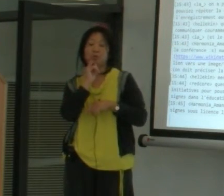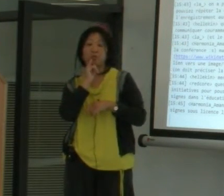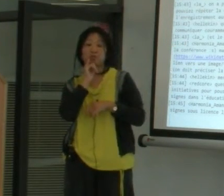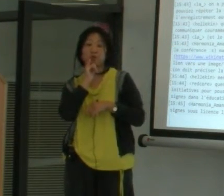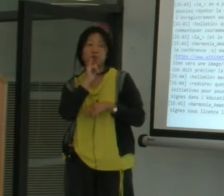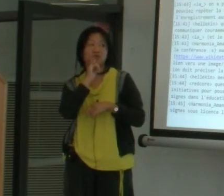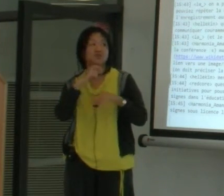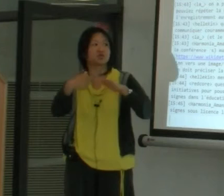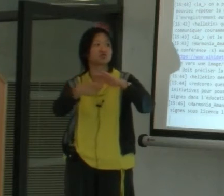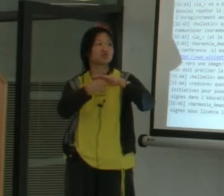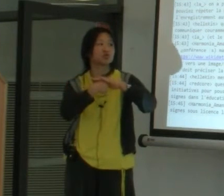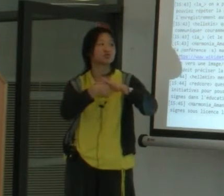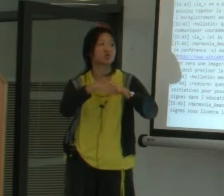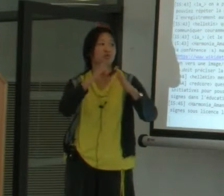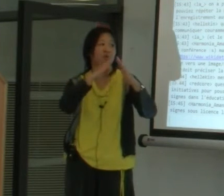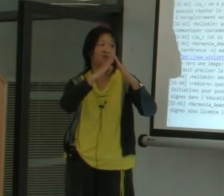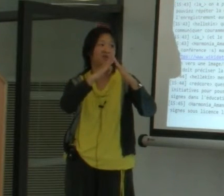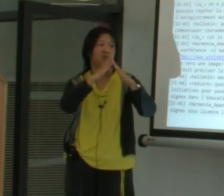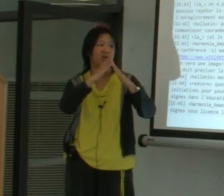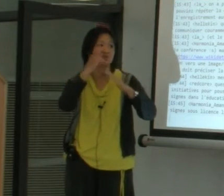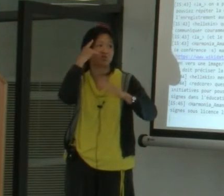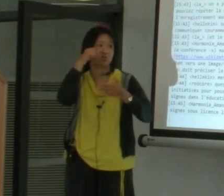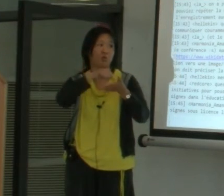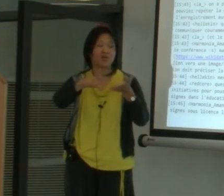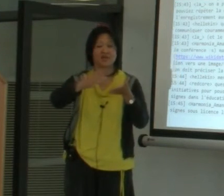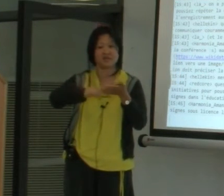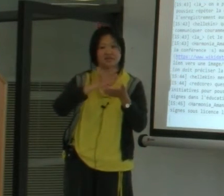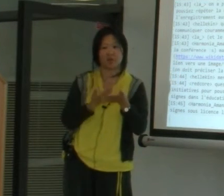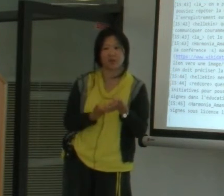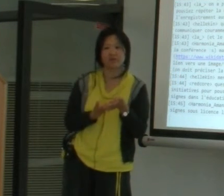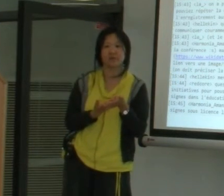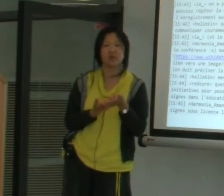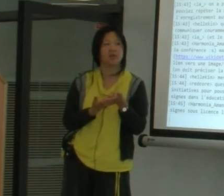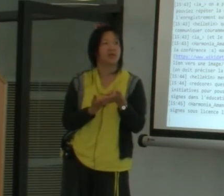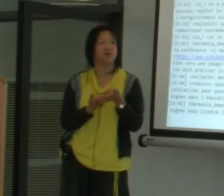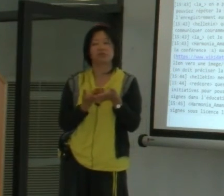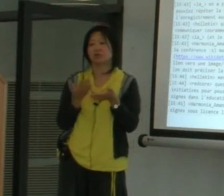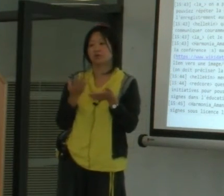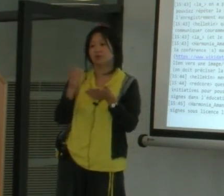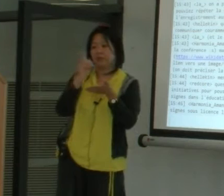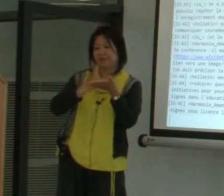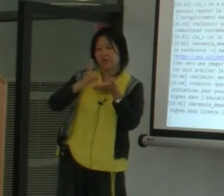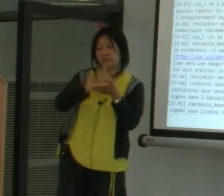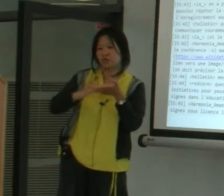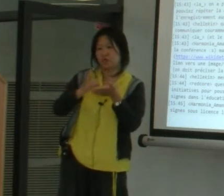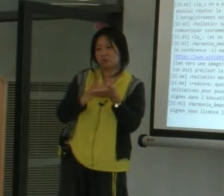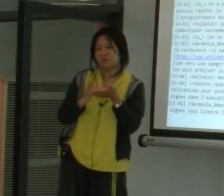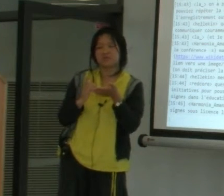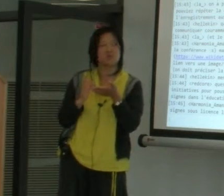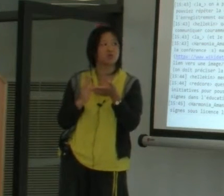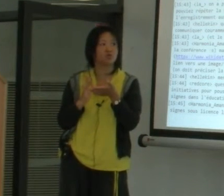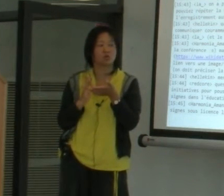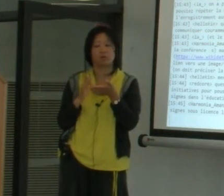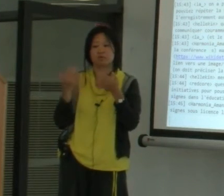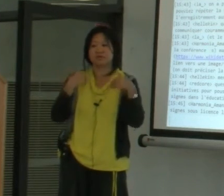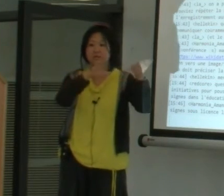une toute petite subvention MDPH pour payer les interprètes. Et donc, les départements